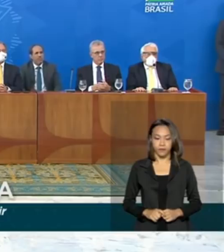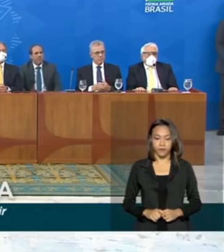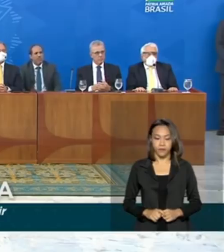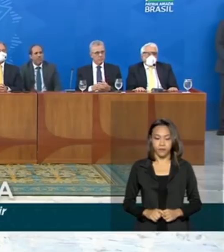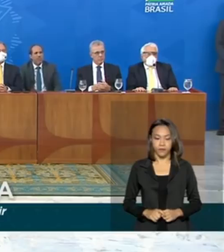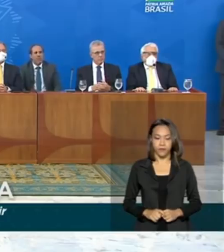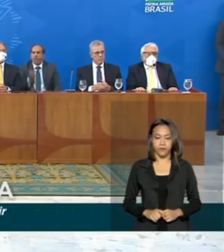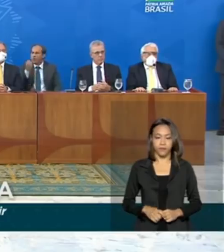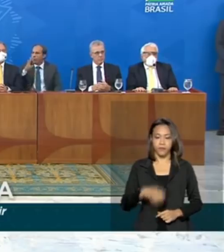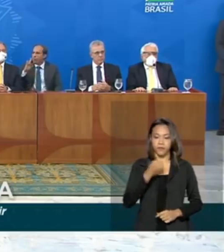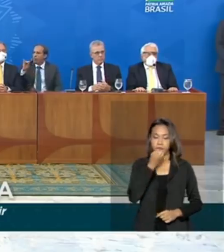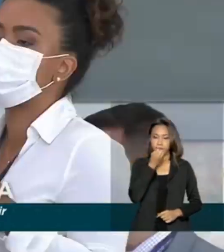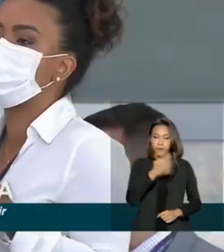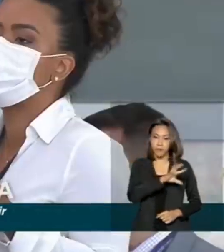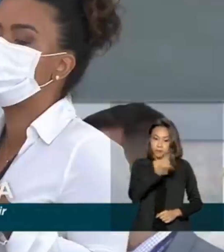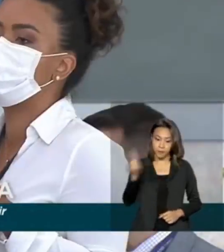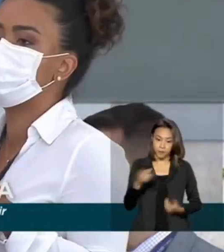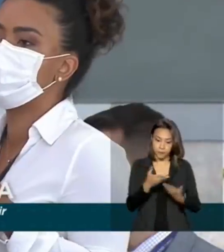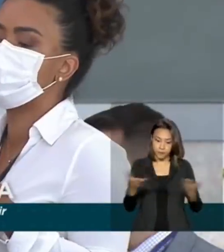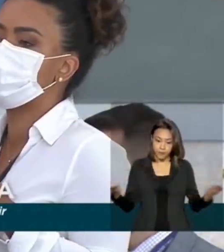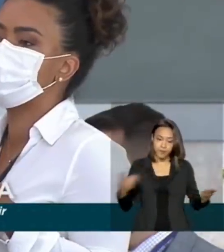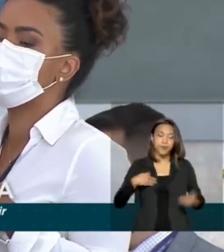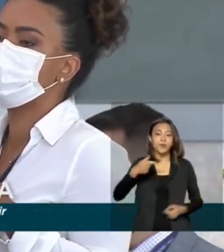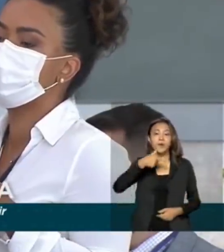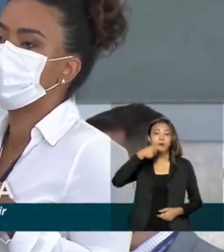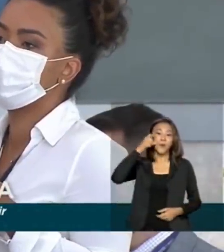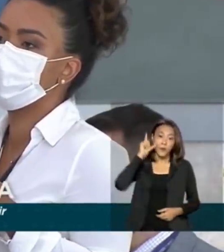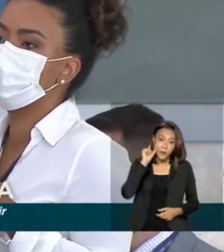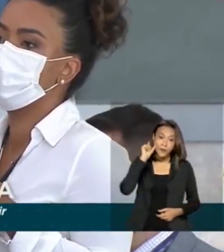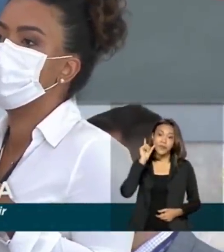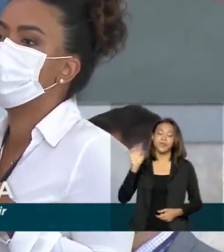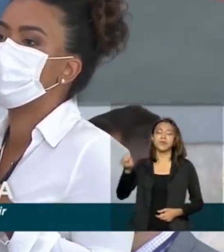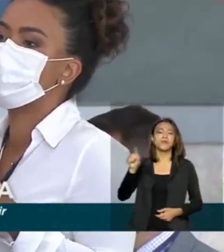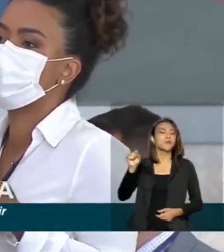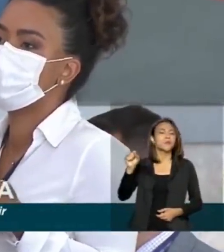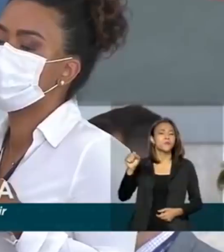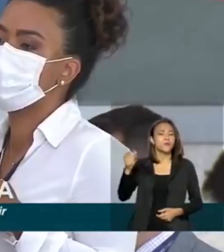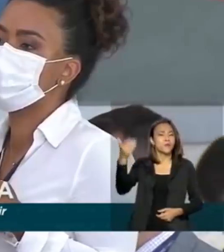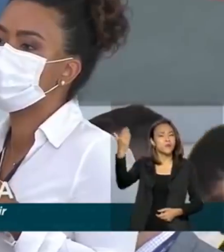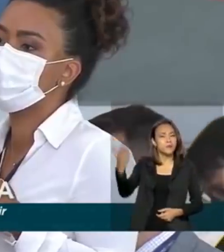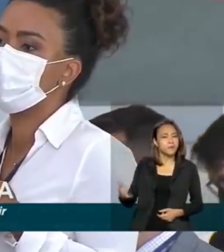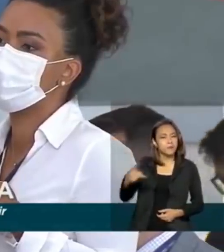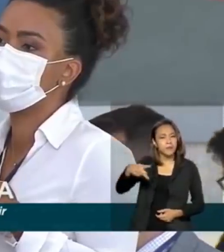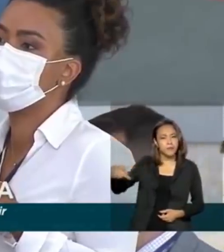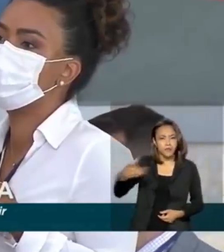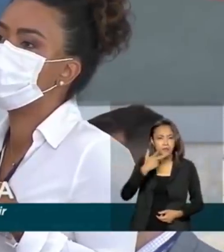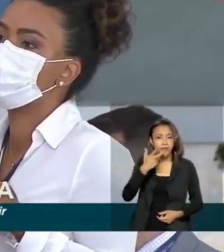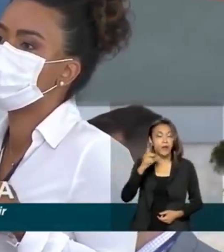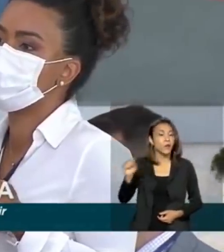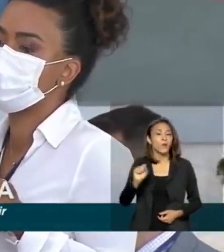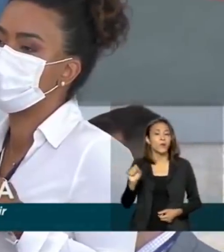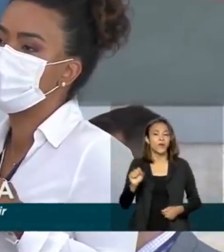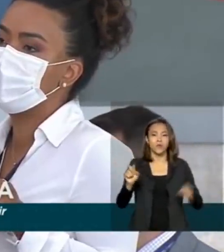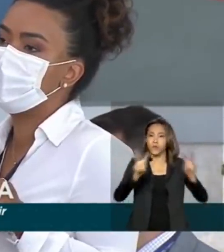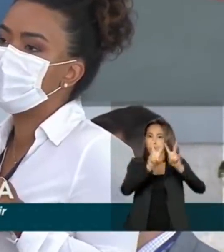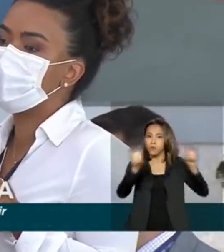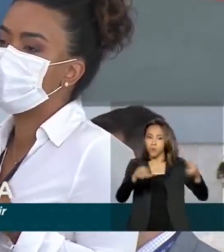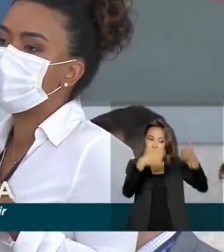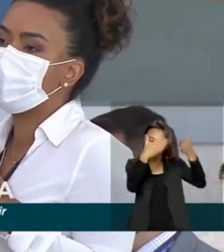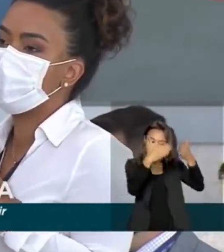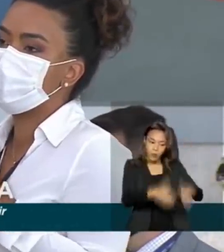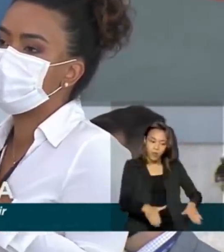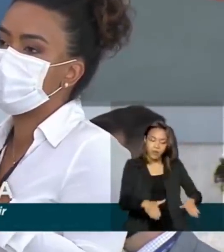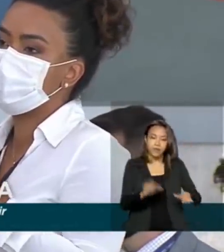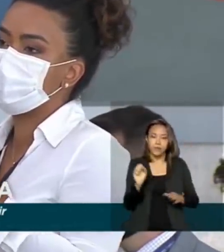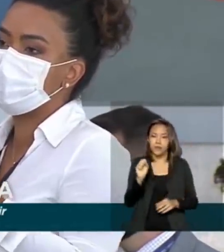Bom dia, presidente, ministros. Ontem, presidente, o senhor falou em compensação, possibilidade de compensação